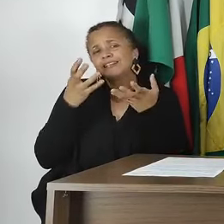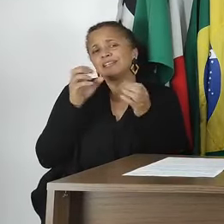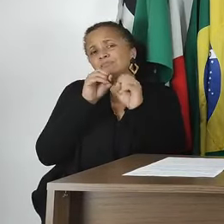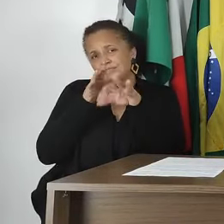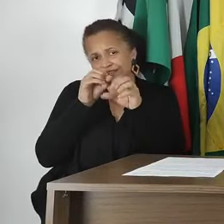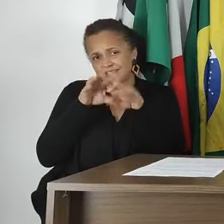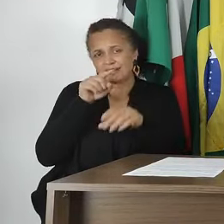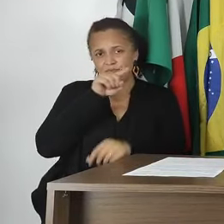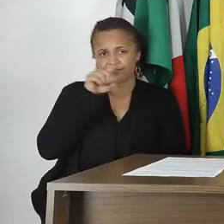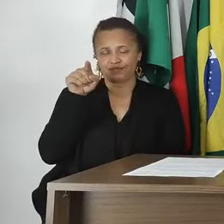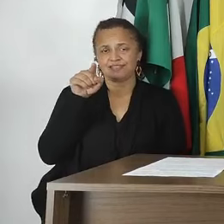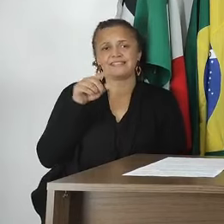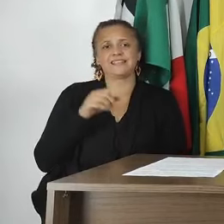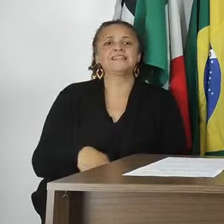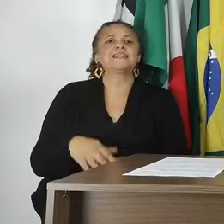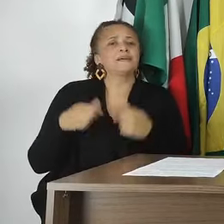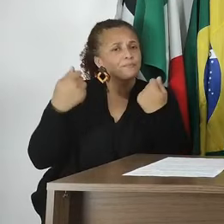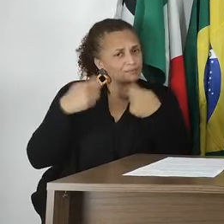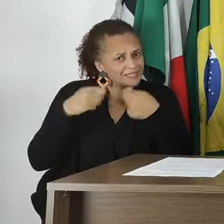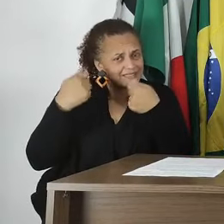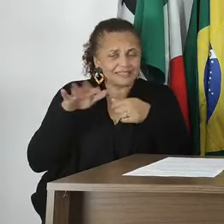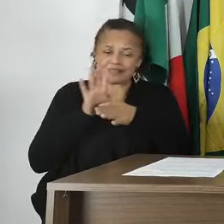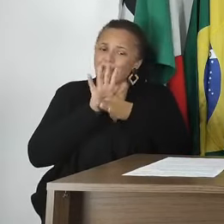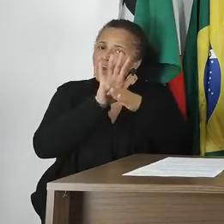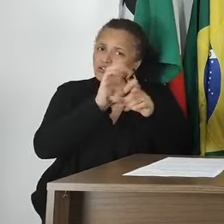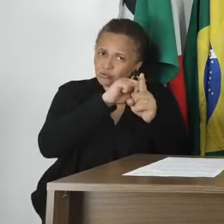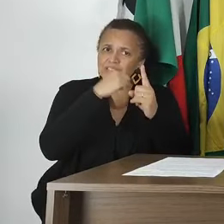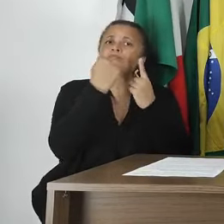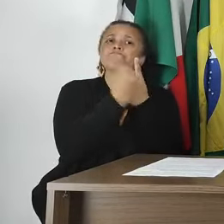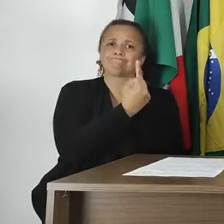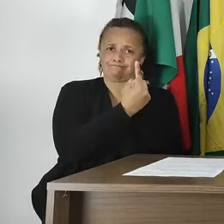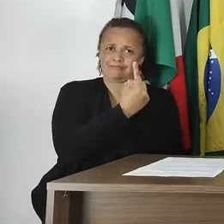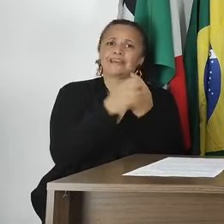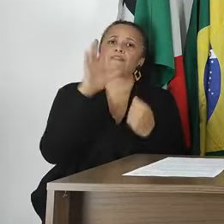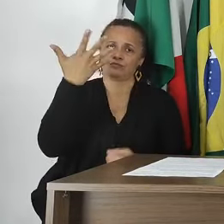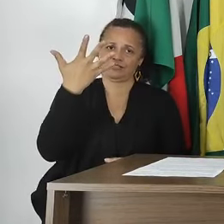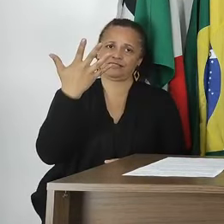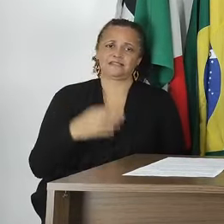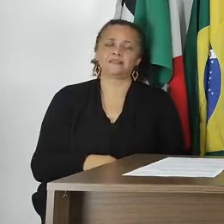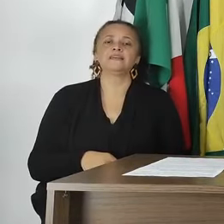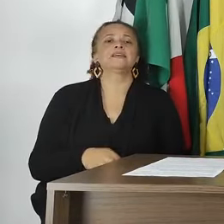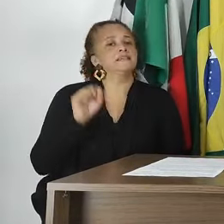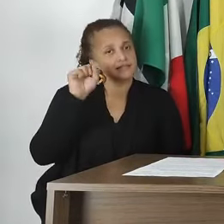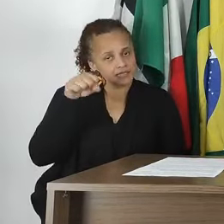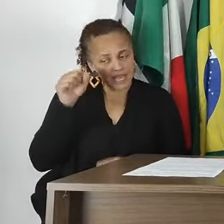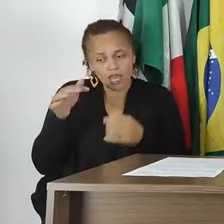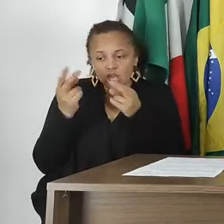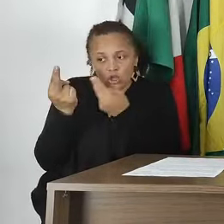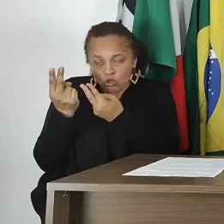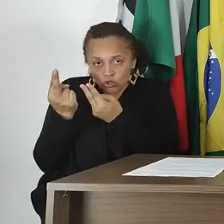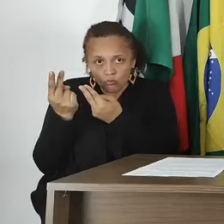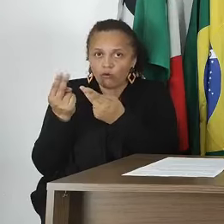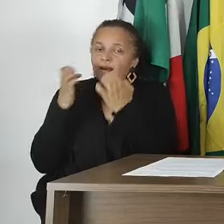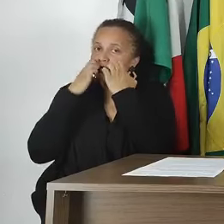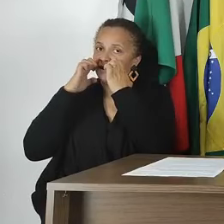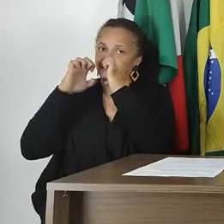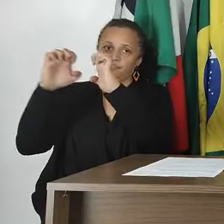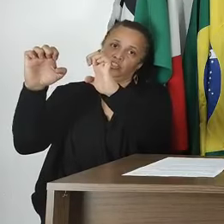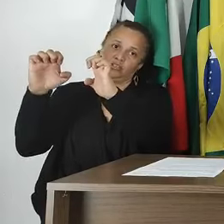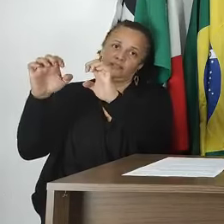essa obra social que tem que funcionar. Ela tem que funcionar juntamente com a evangelização do